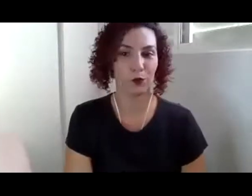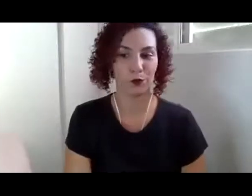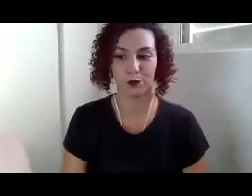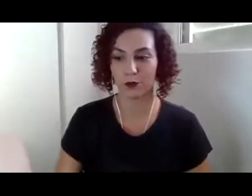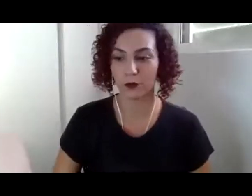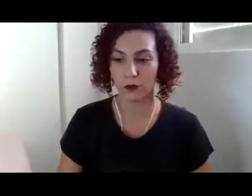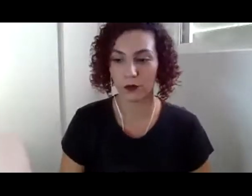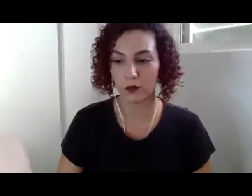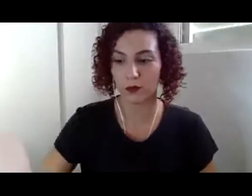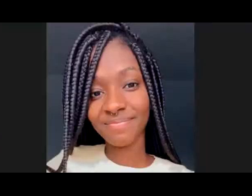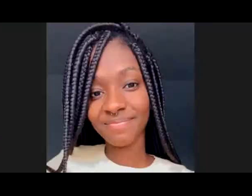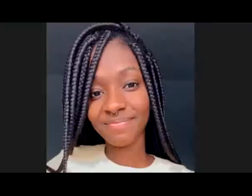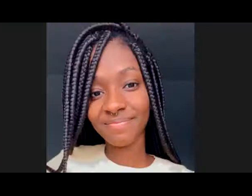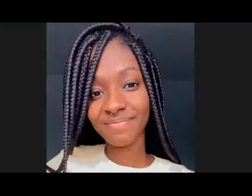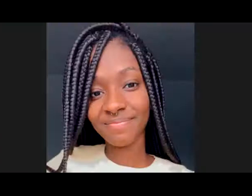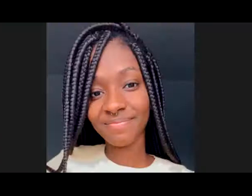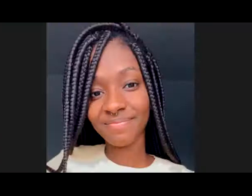vídeo.